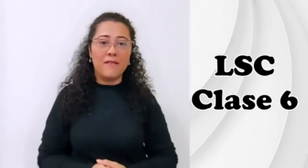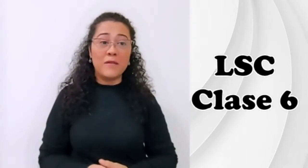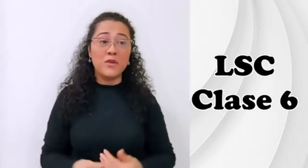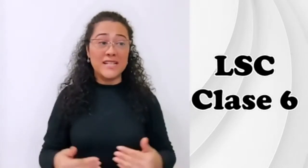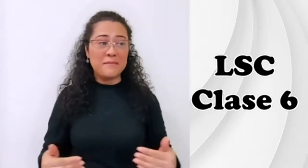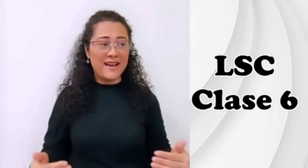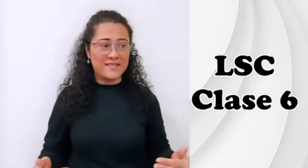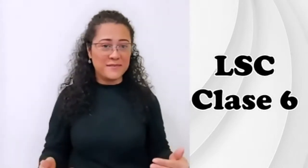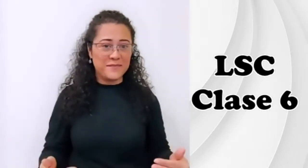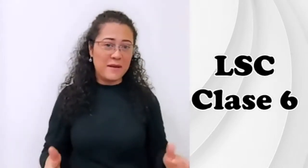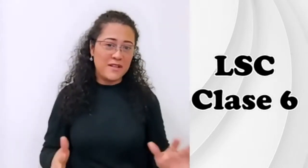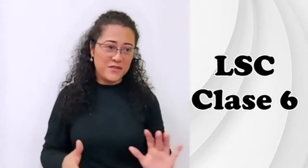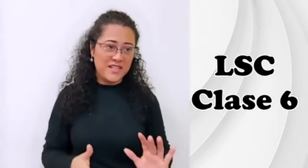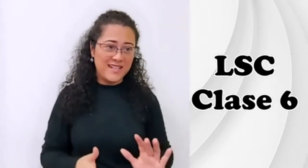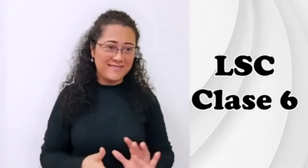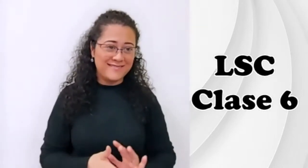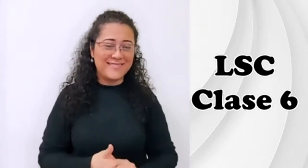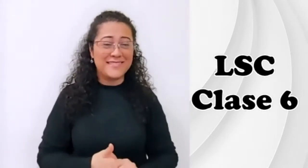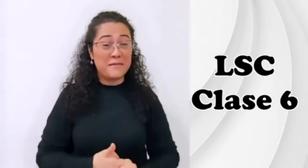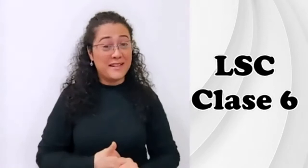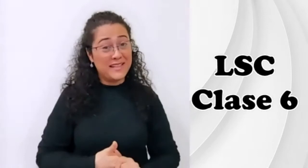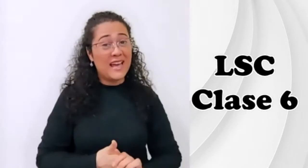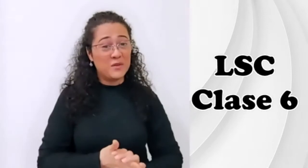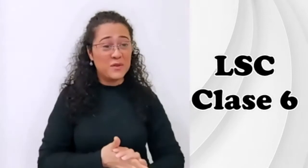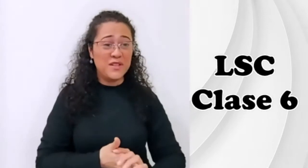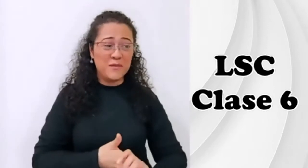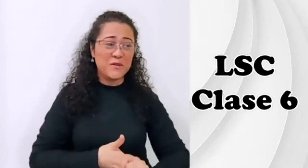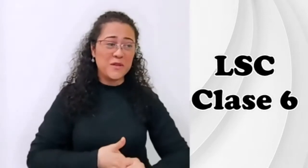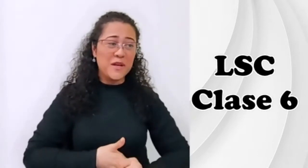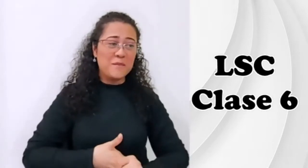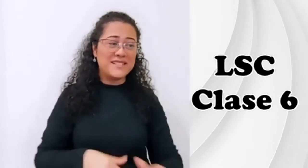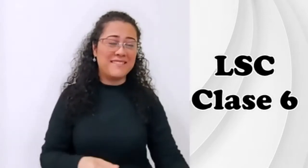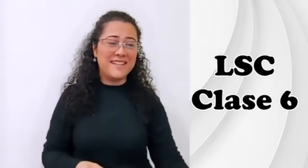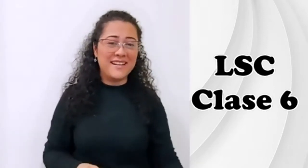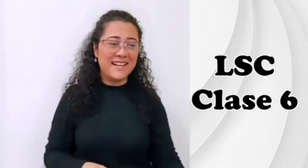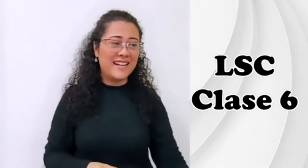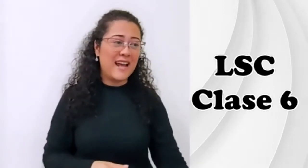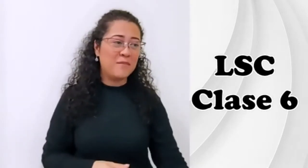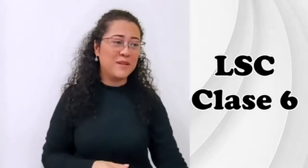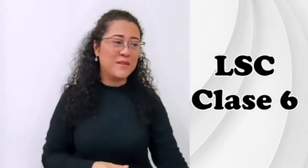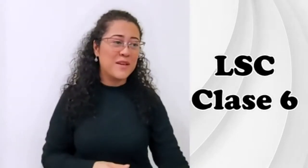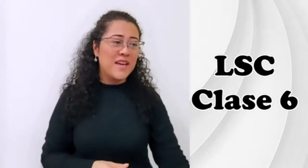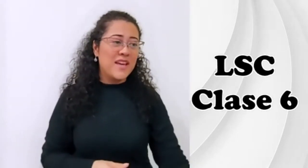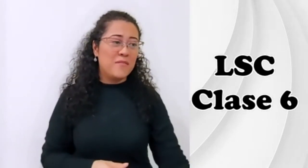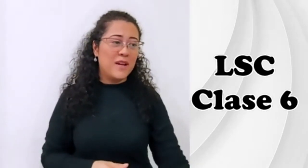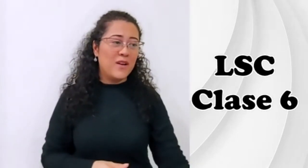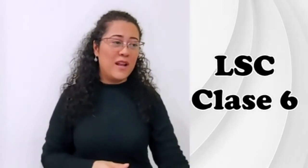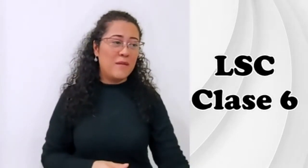muy despacio, la mayoría. También hay algunos himnos bastante rápidos, pero la